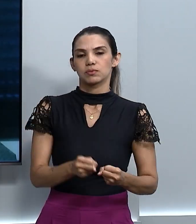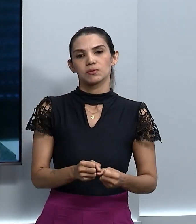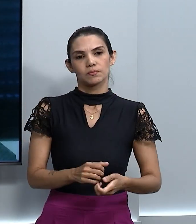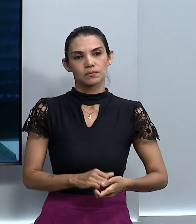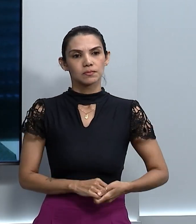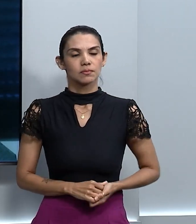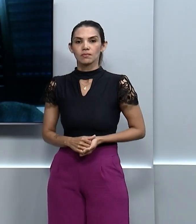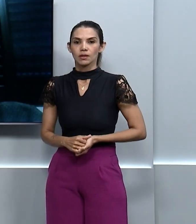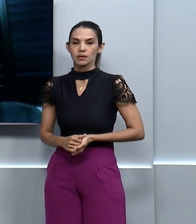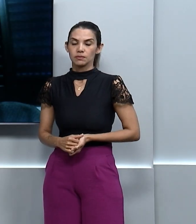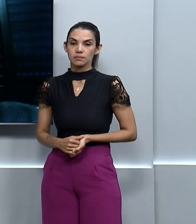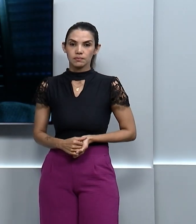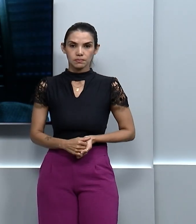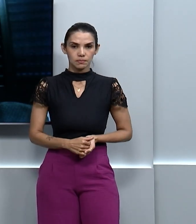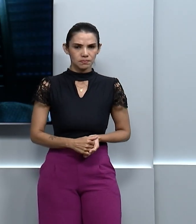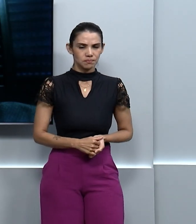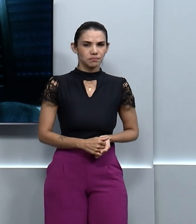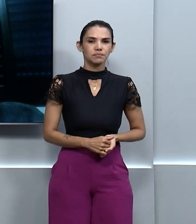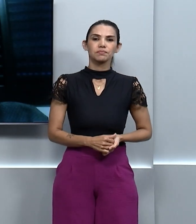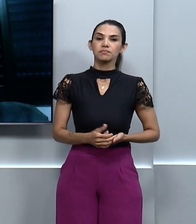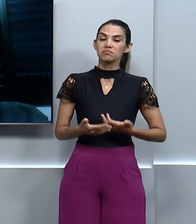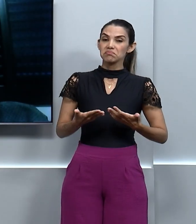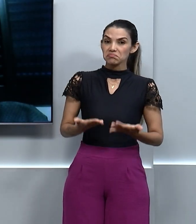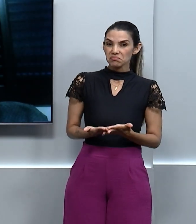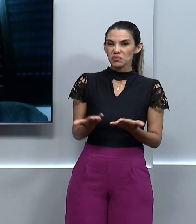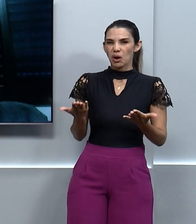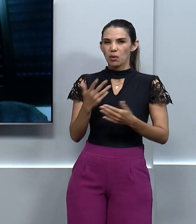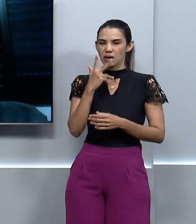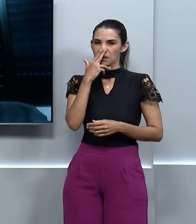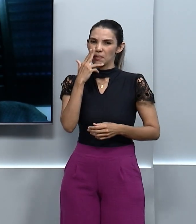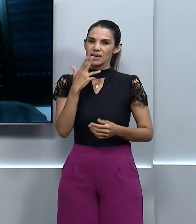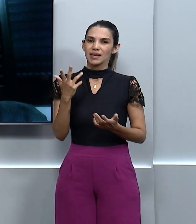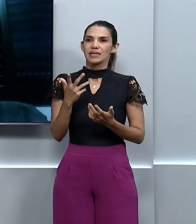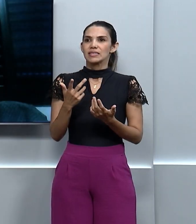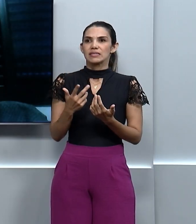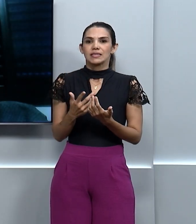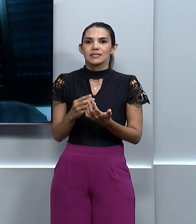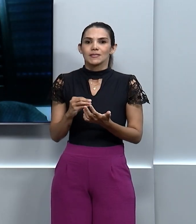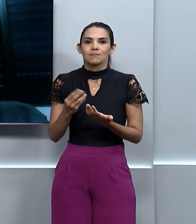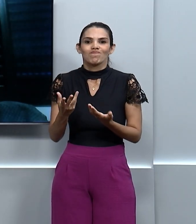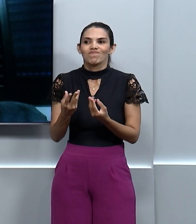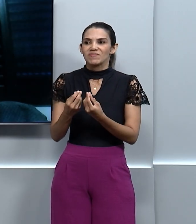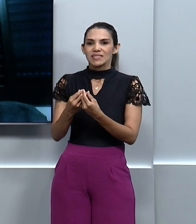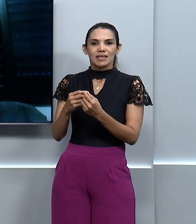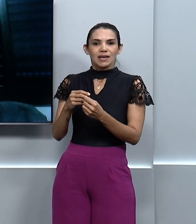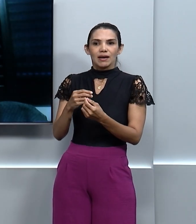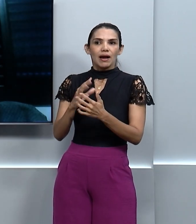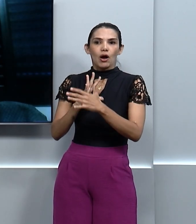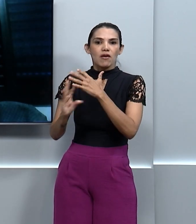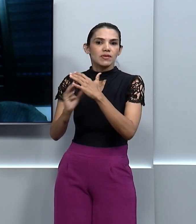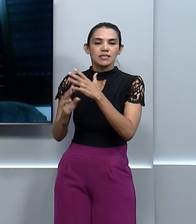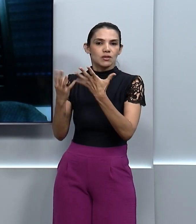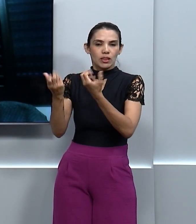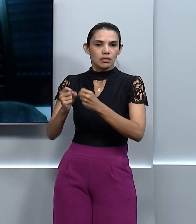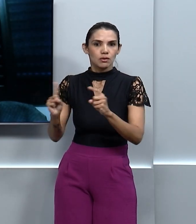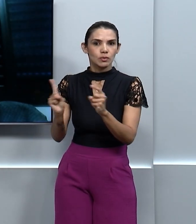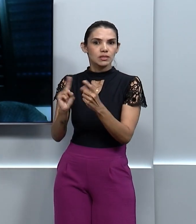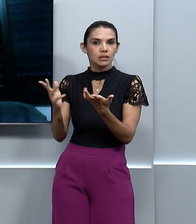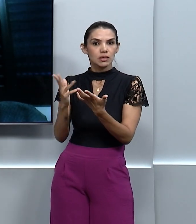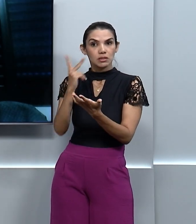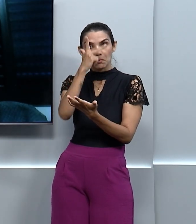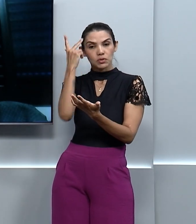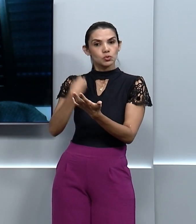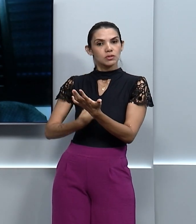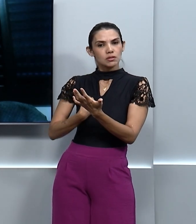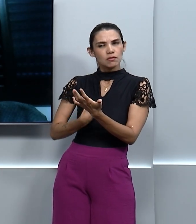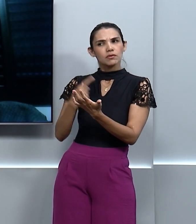Bom, essa repressão, né, à imigração ilegal para os Estados Unidos pode fazer com que os brasileiros que estão lá de